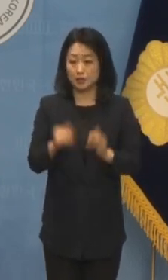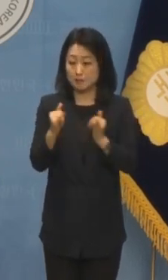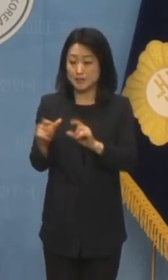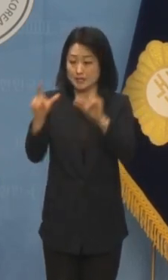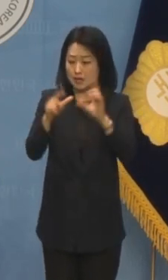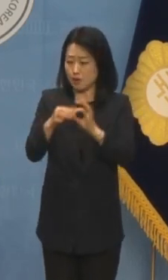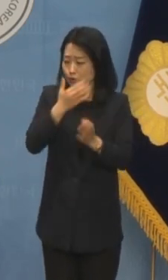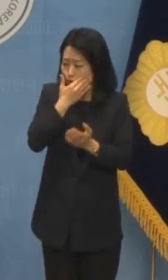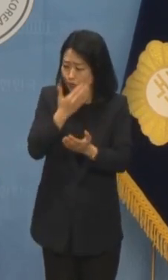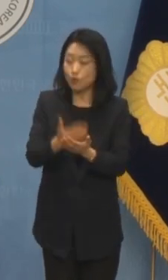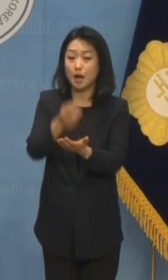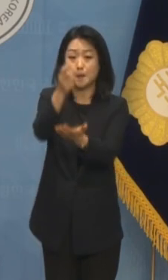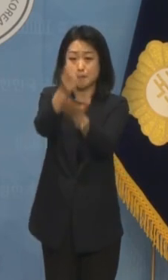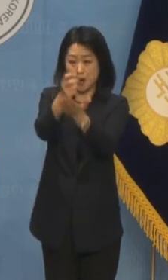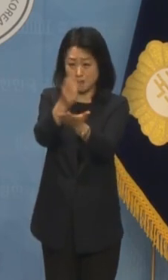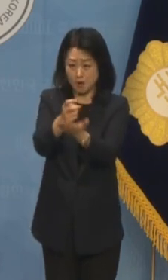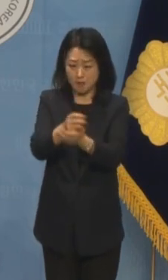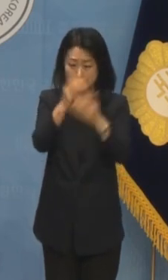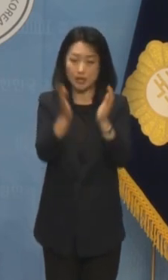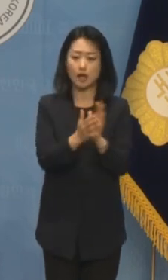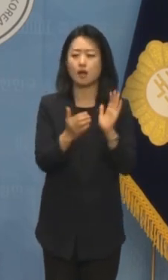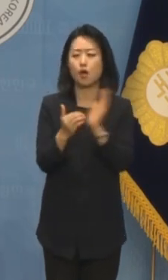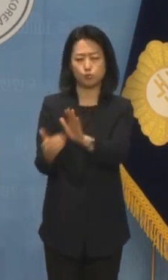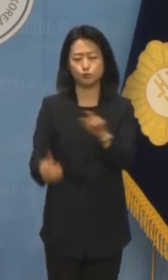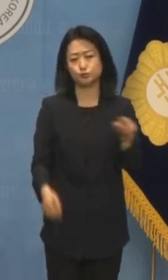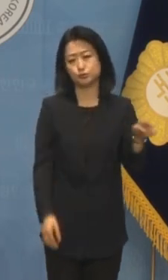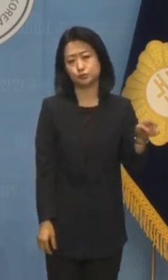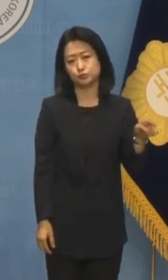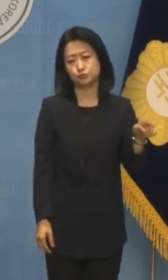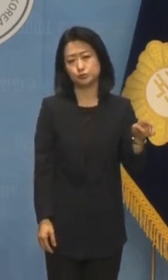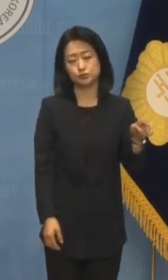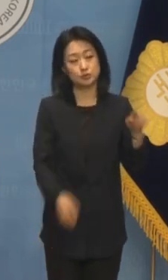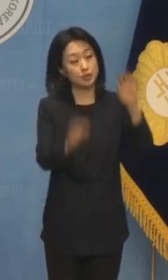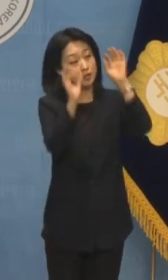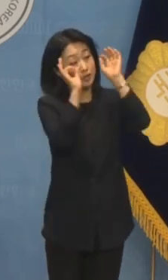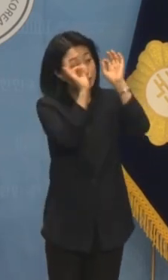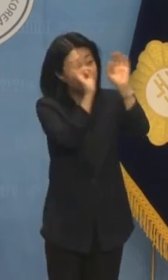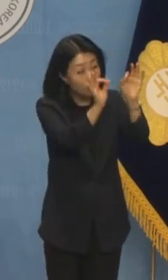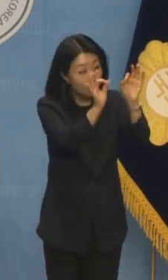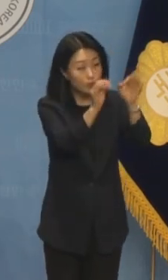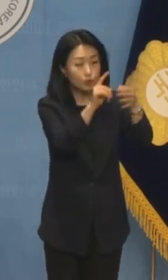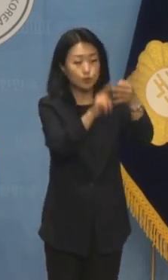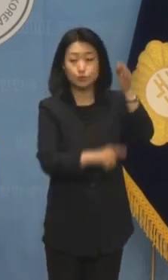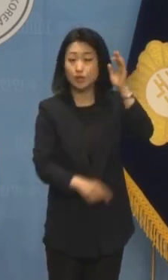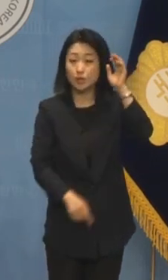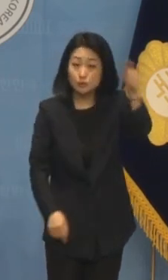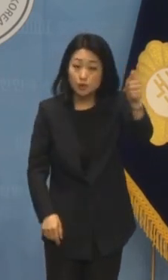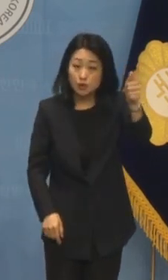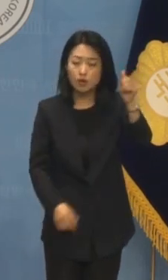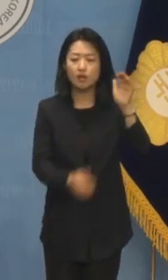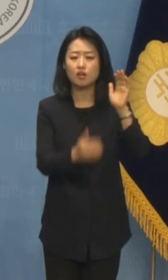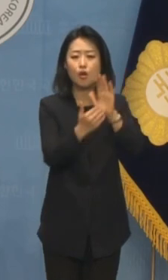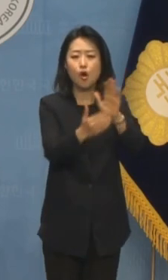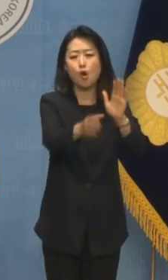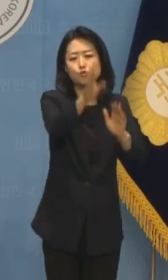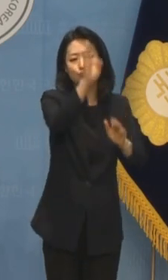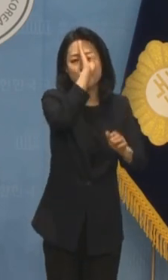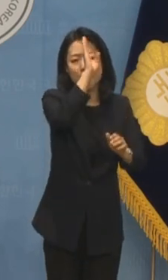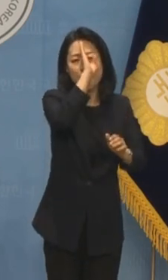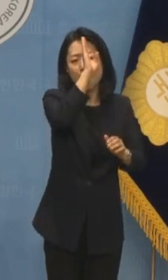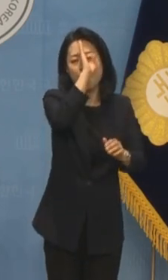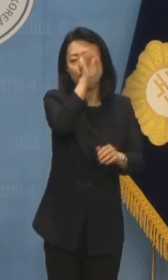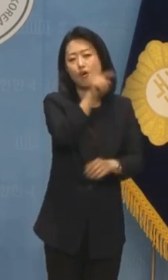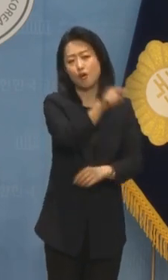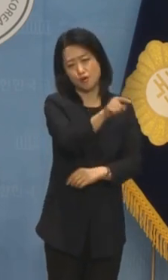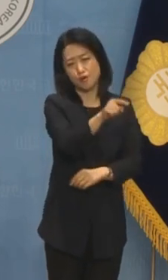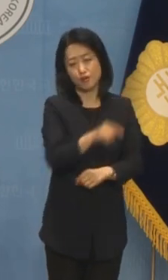것이 없습니다. 이를 모두 거부하는 것을 보면 윤석열 대통령은 거부병에라도 걸린 것